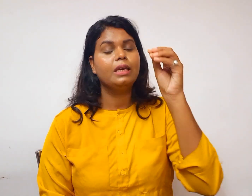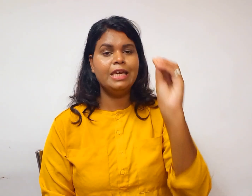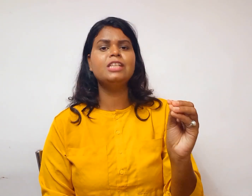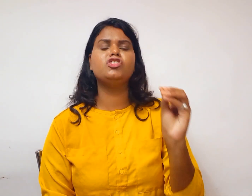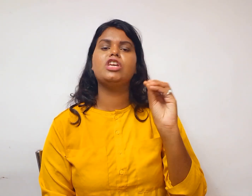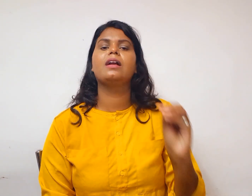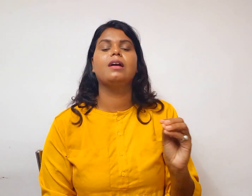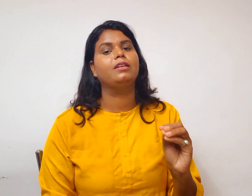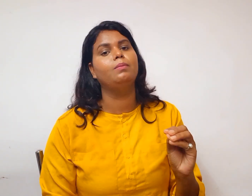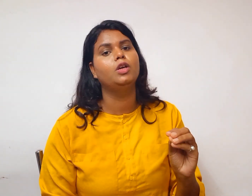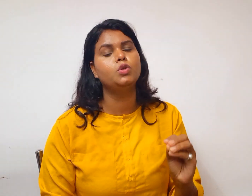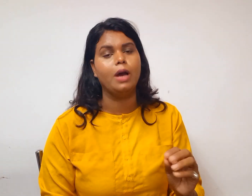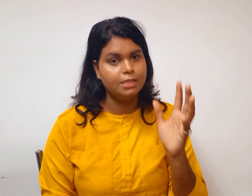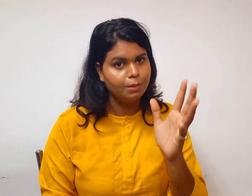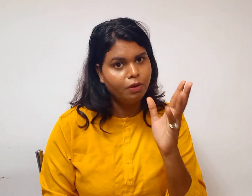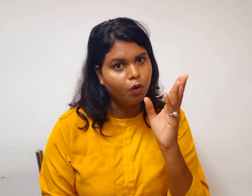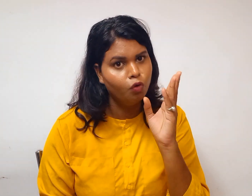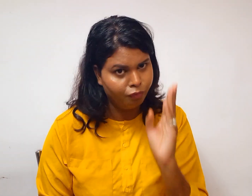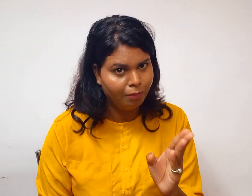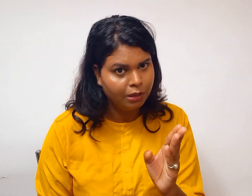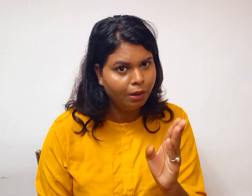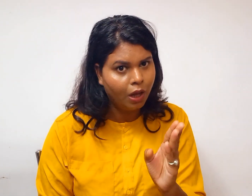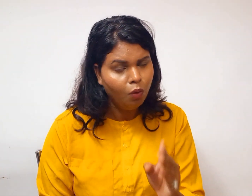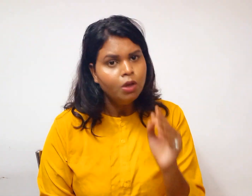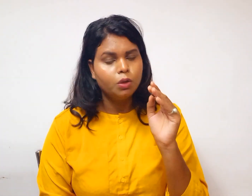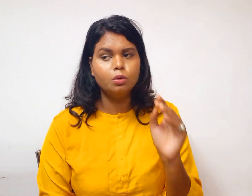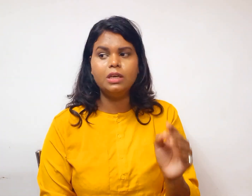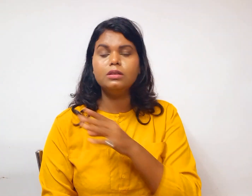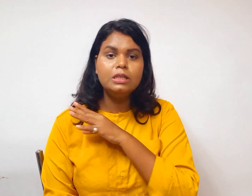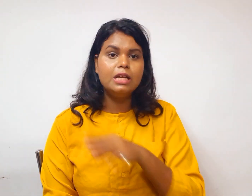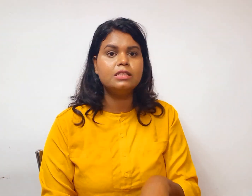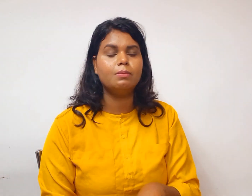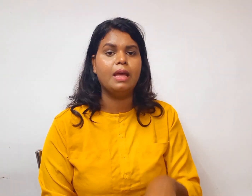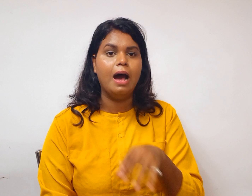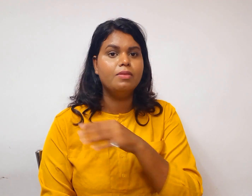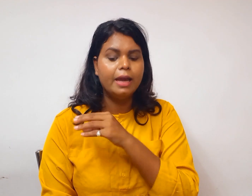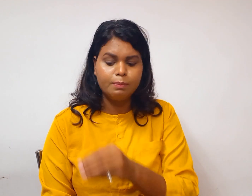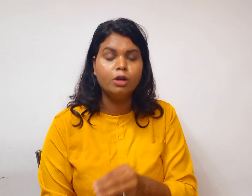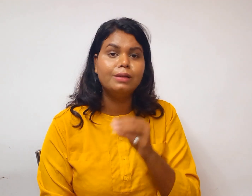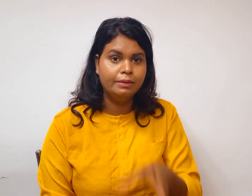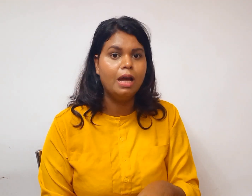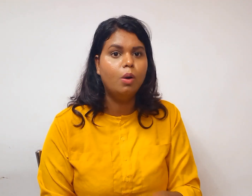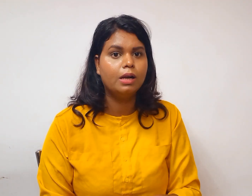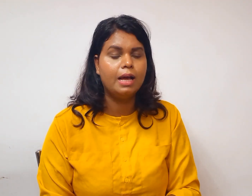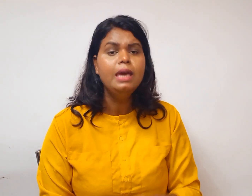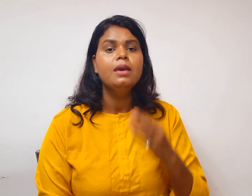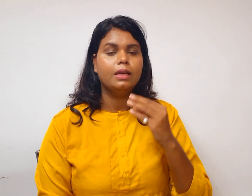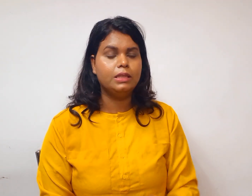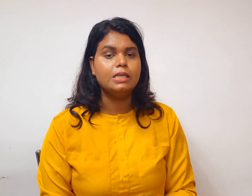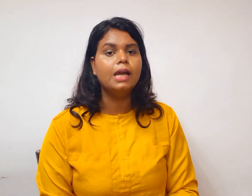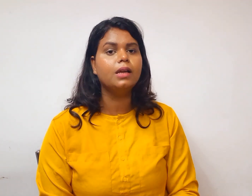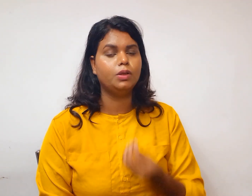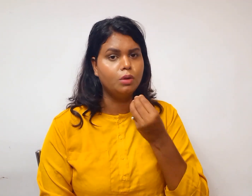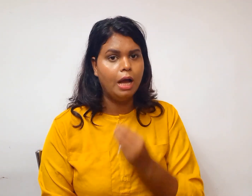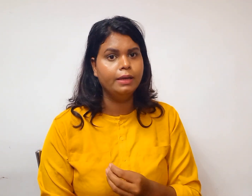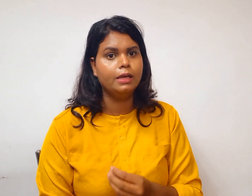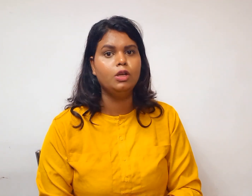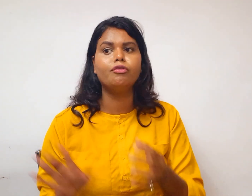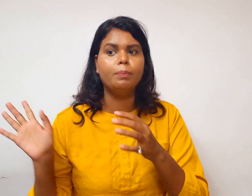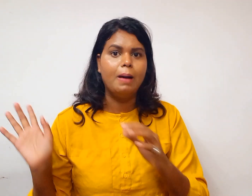यार चेक करके भेजो, ऐसे बेवकूफ़ मत बनाओ। क्योंकि इतनी देर से मैंने आधा एक पौन घंटा हो रखा है इंतज़ार कर रही हूँ खाने के लिए, और फिर